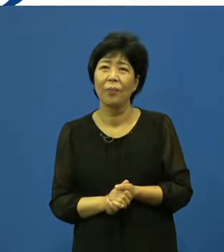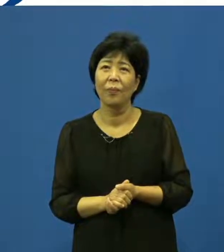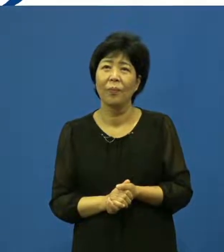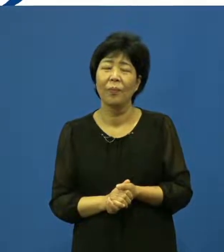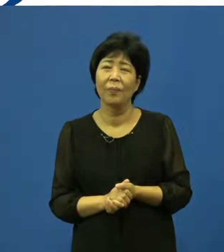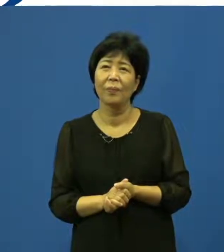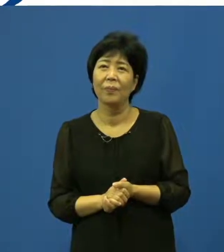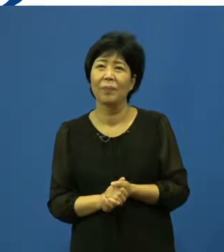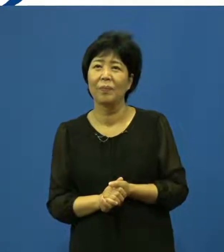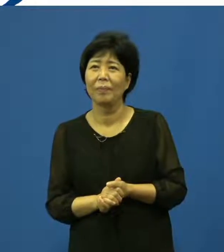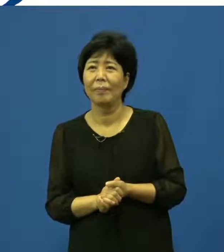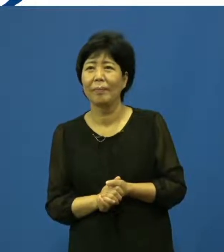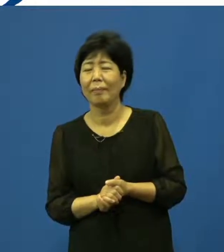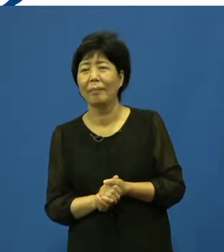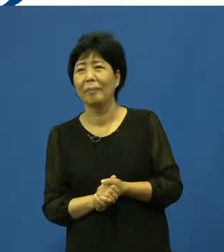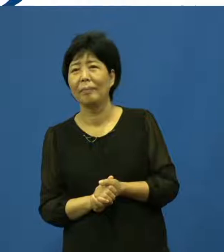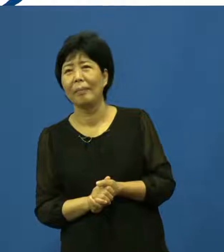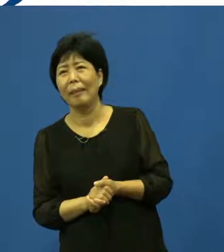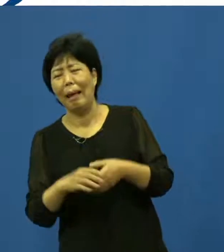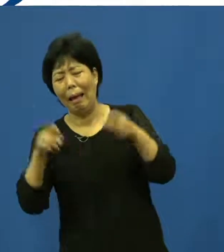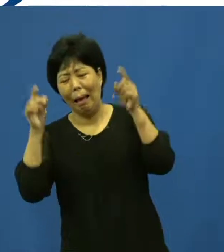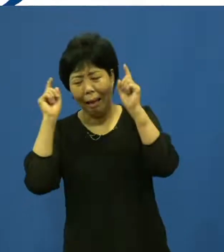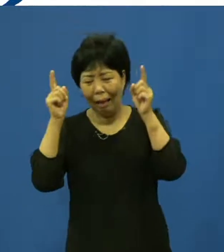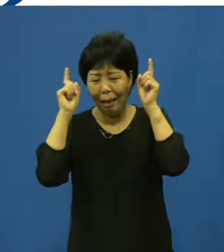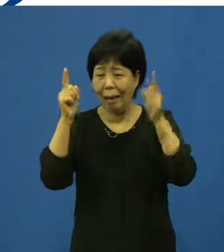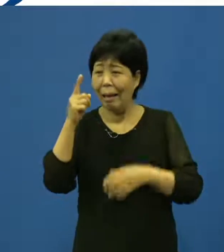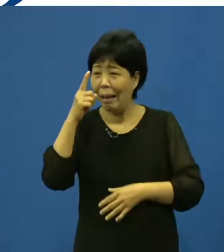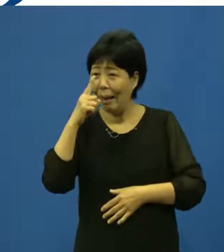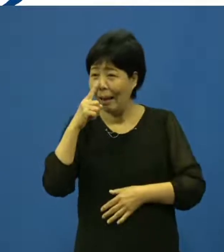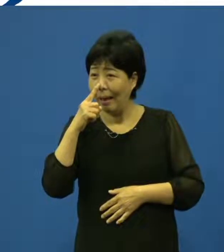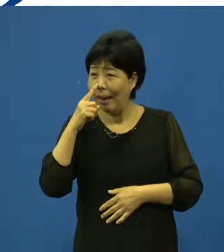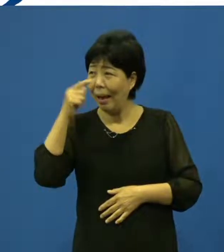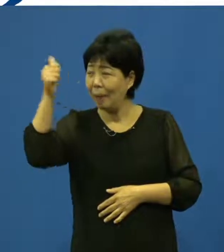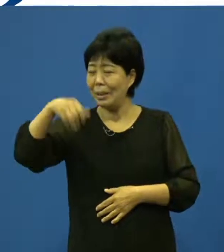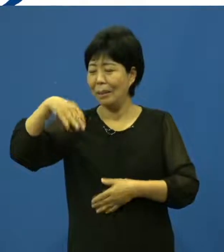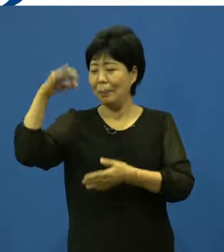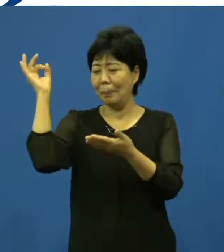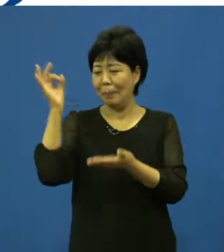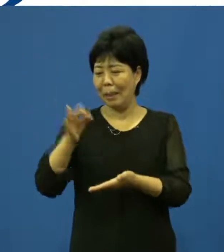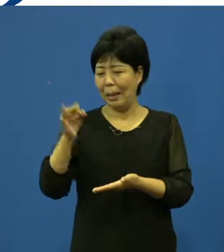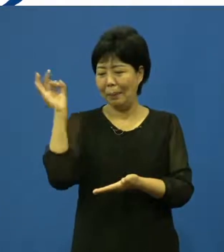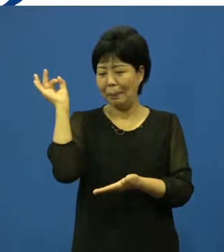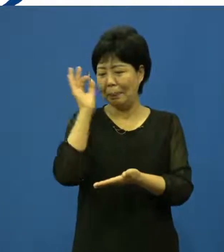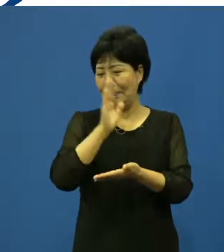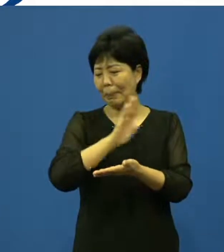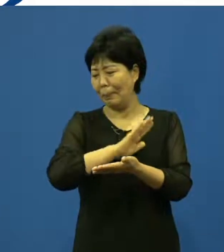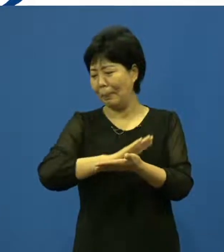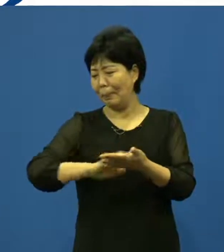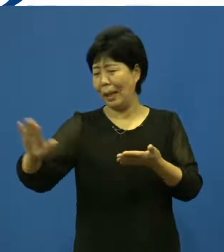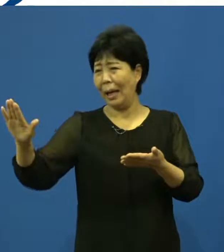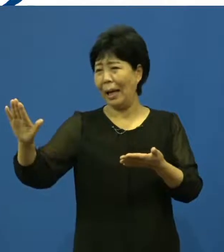그 허랑방탕하고 아버지의 유산을 가로채고 타국에 가서 다